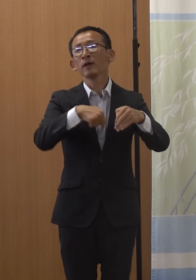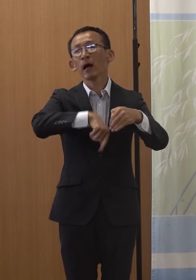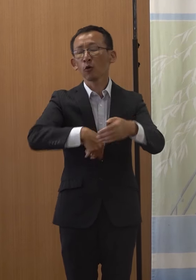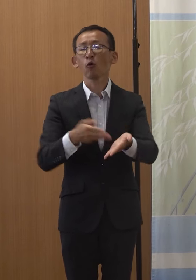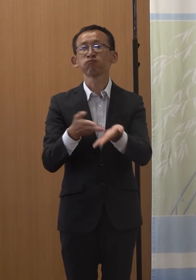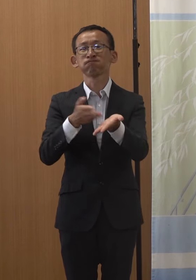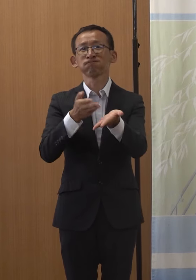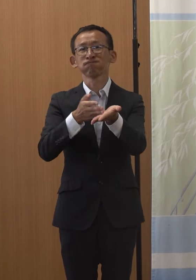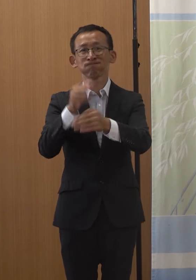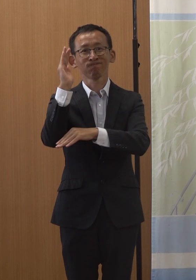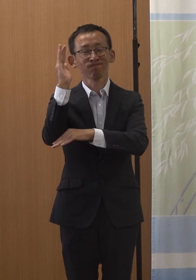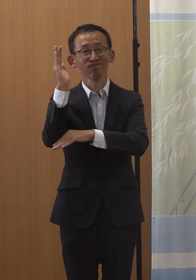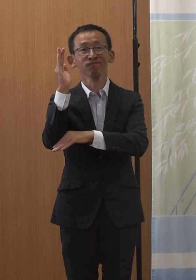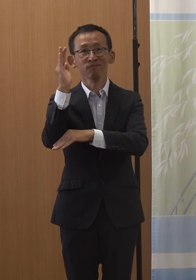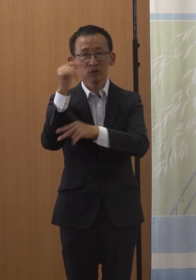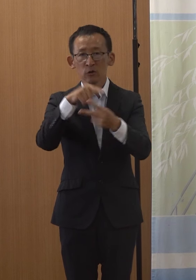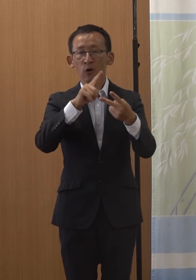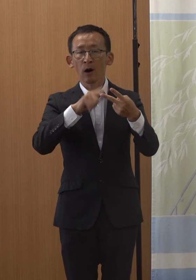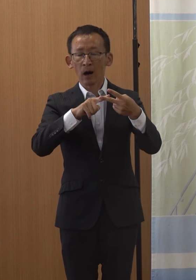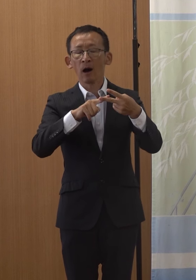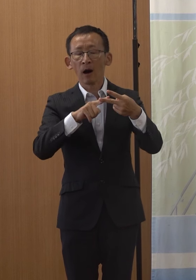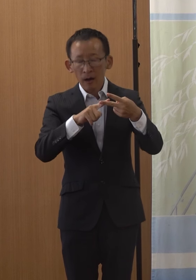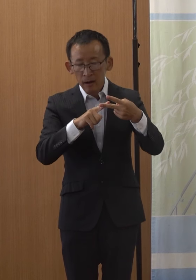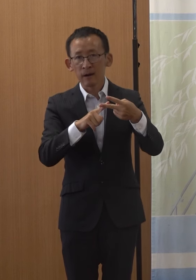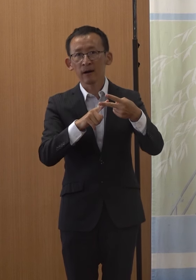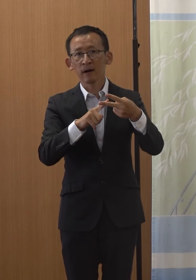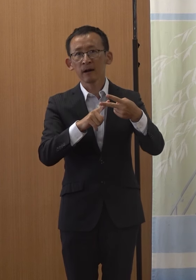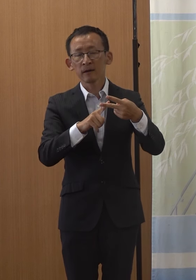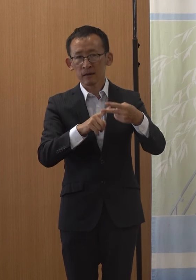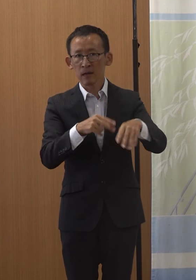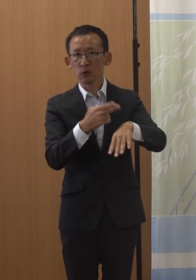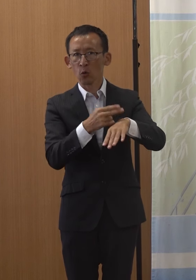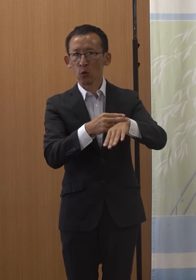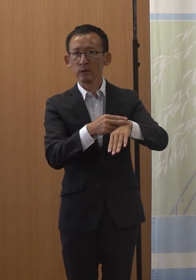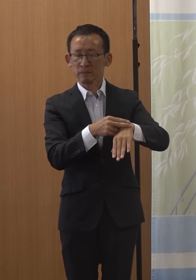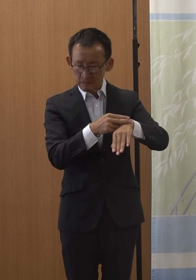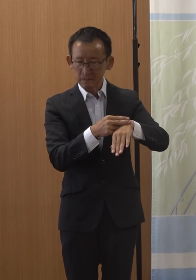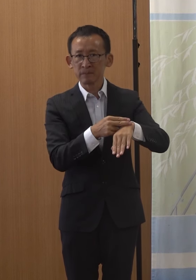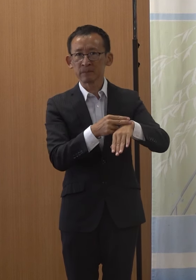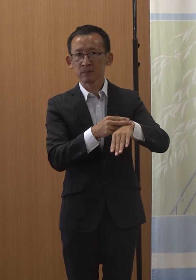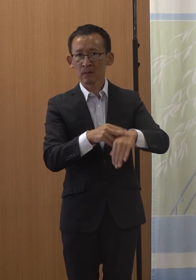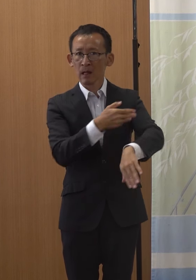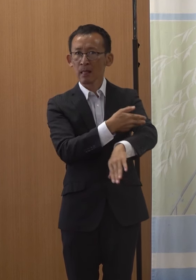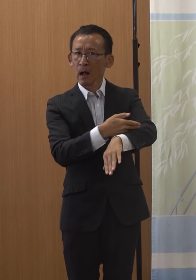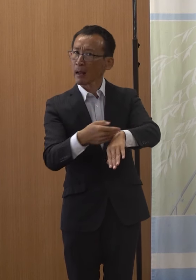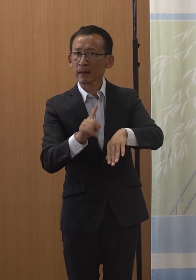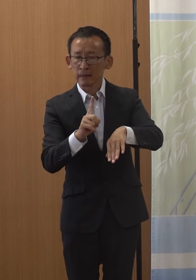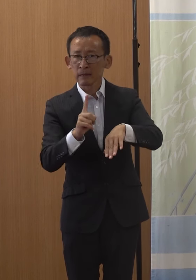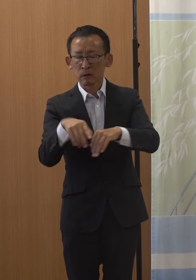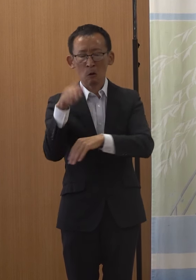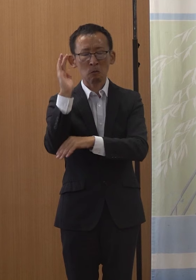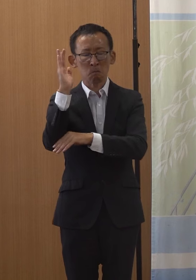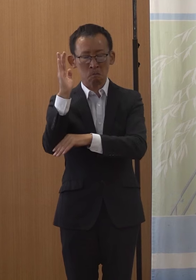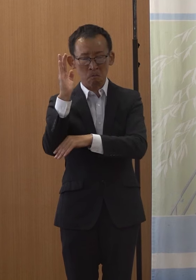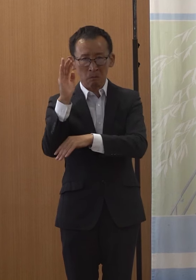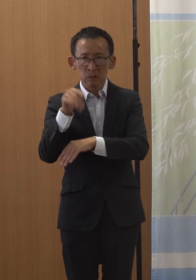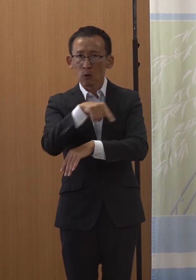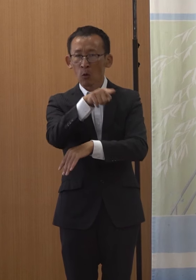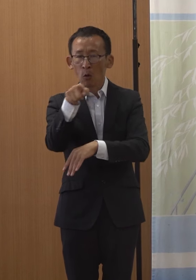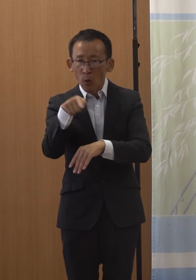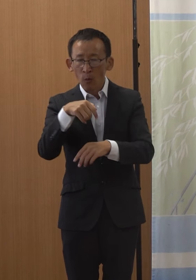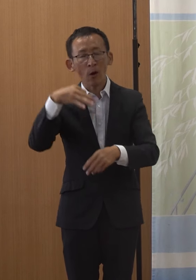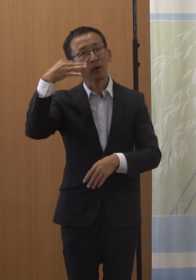果、グランプリには高い調理技術力や調理手順等の工夫、プレゼンテーションでの受け答えが評価